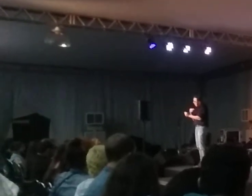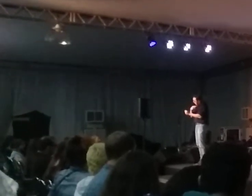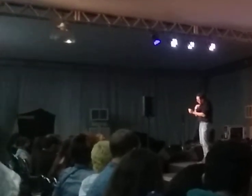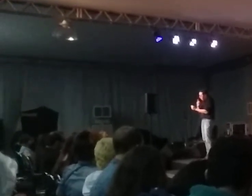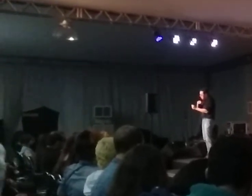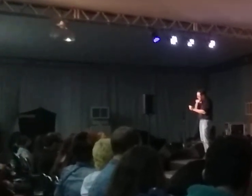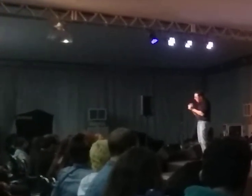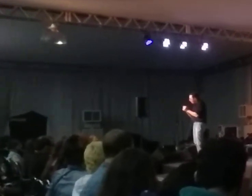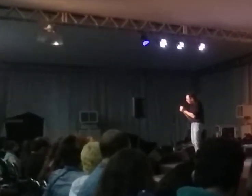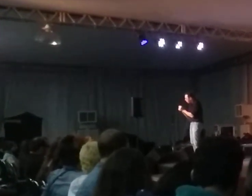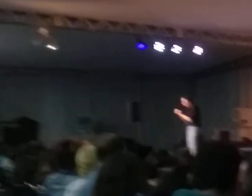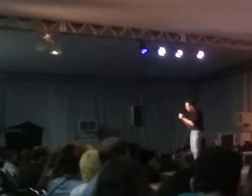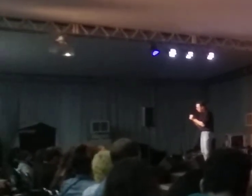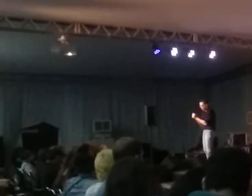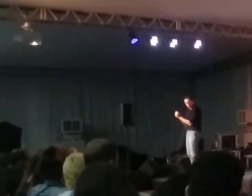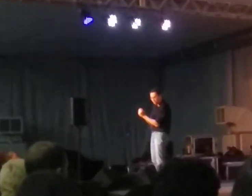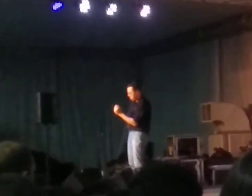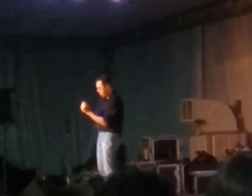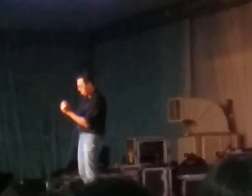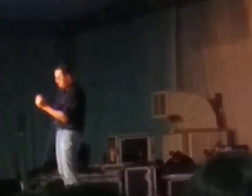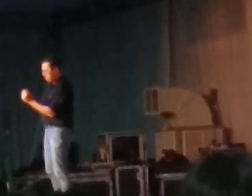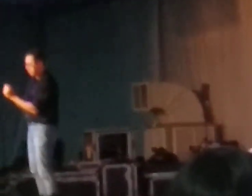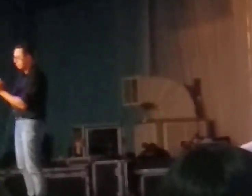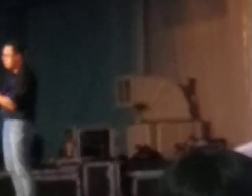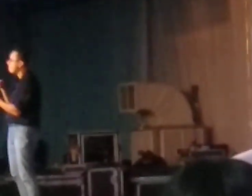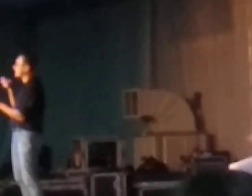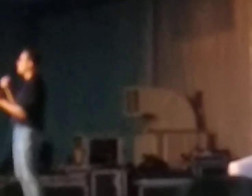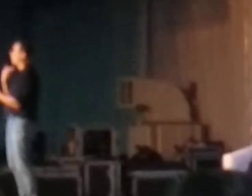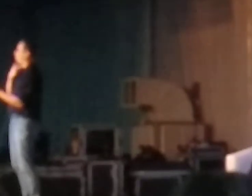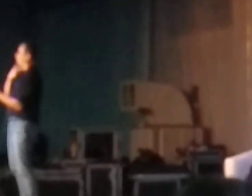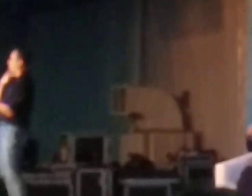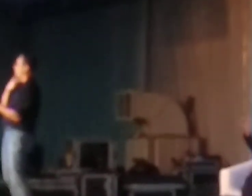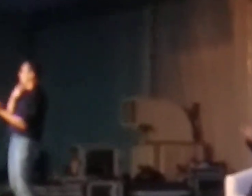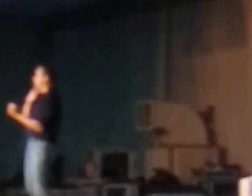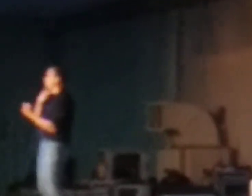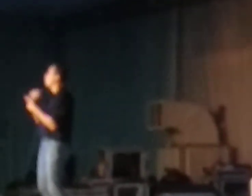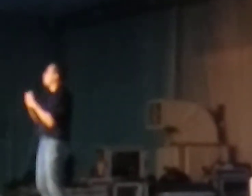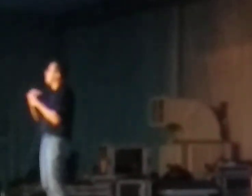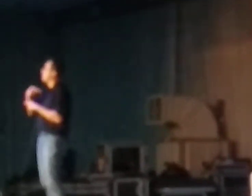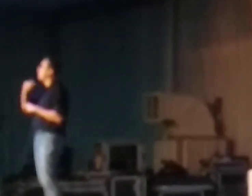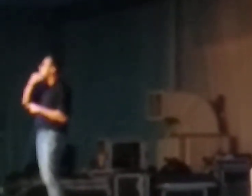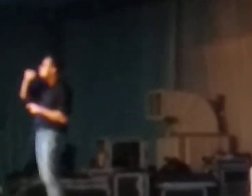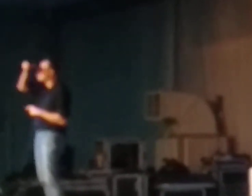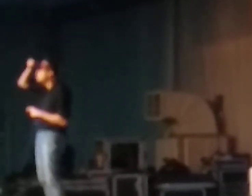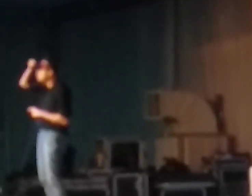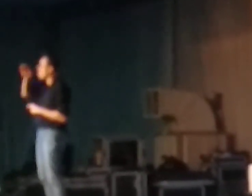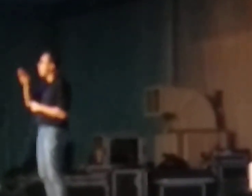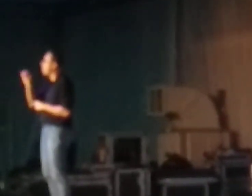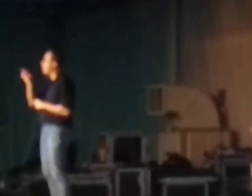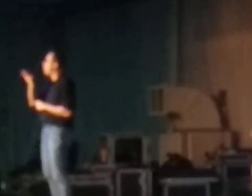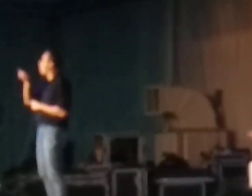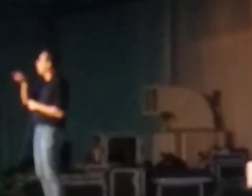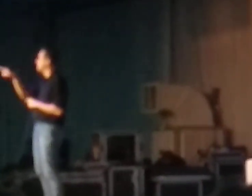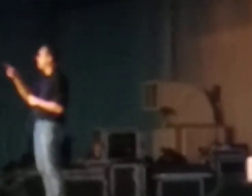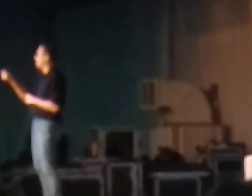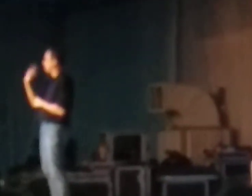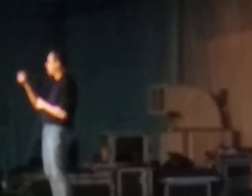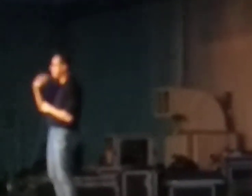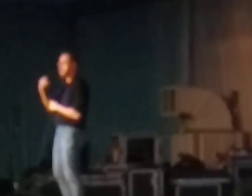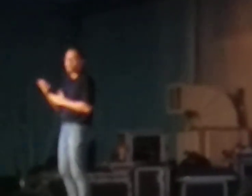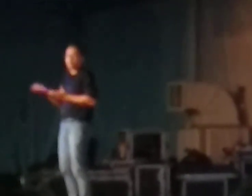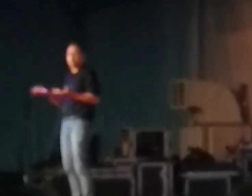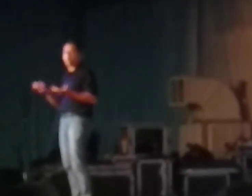sei lá o quê, um símbolo de uma mulher que era sobrinha do Boris e o sucesso era do Boris, não era, por que que não era ele? Que